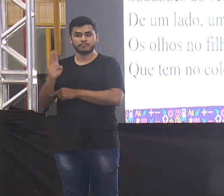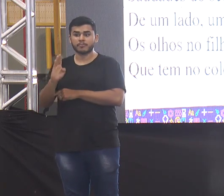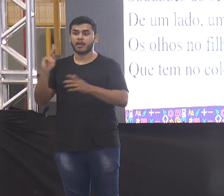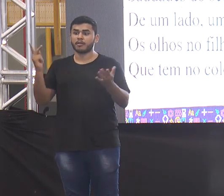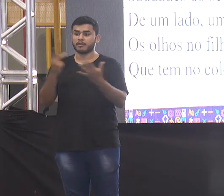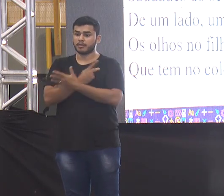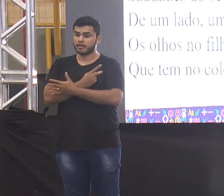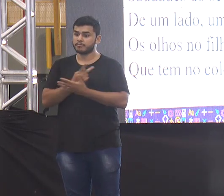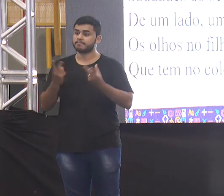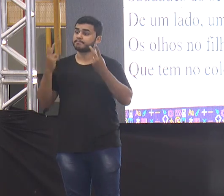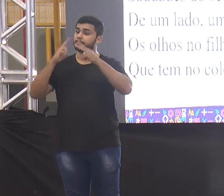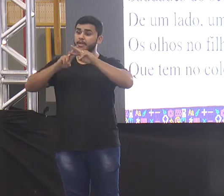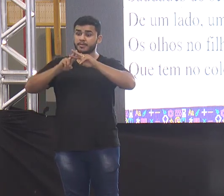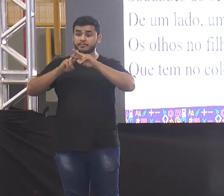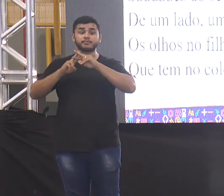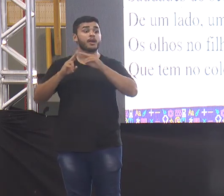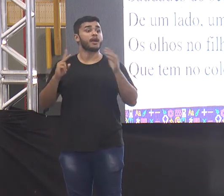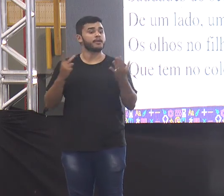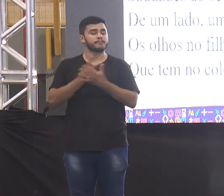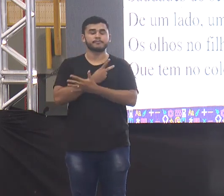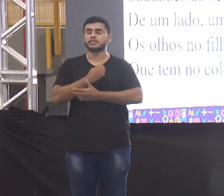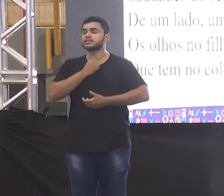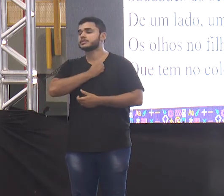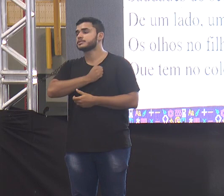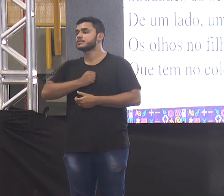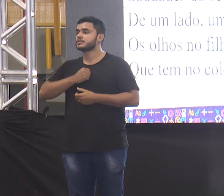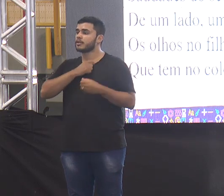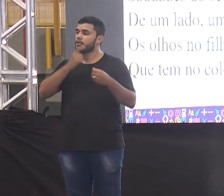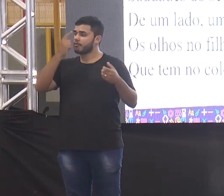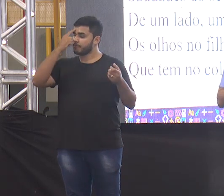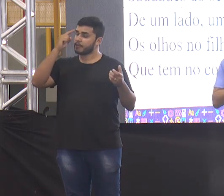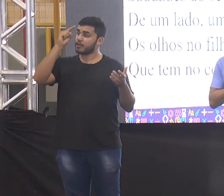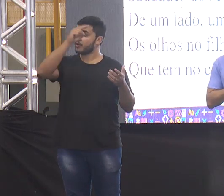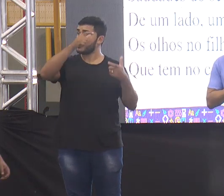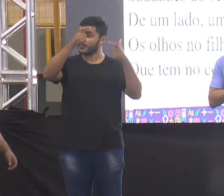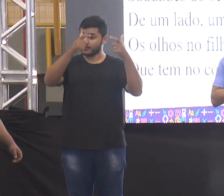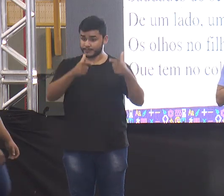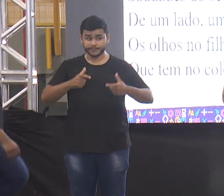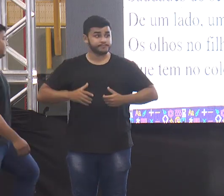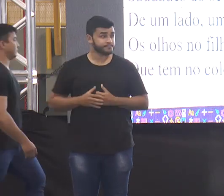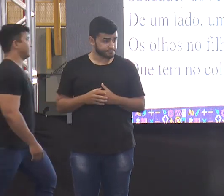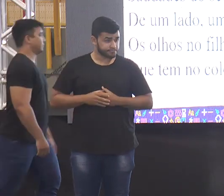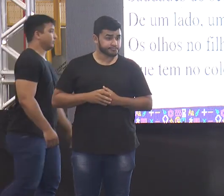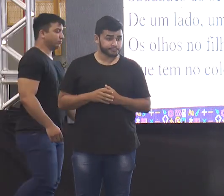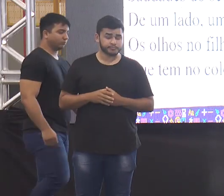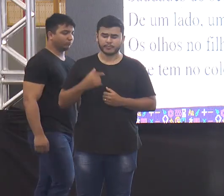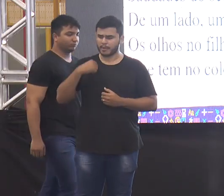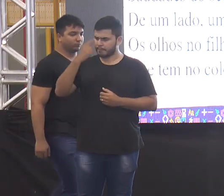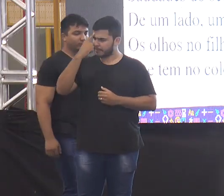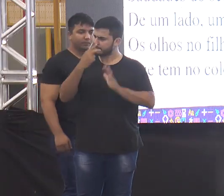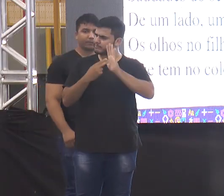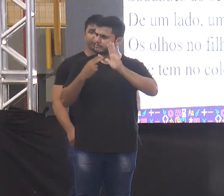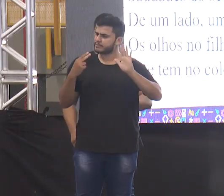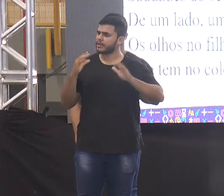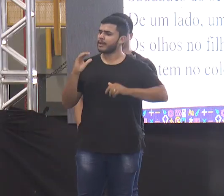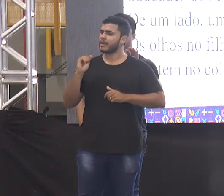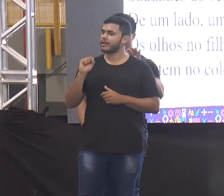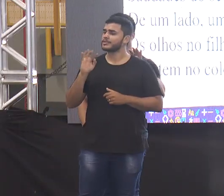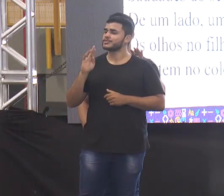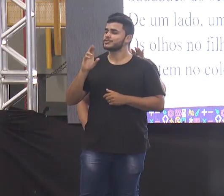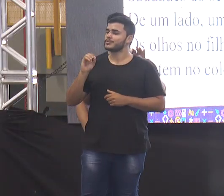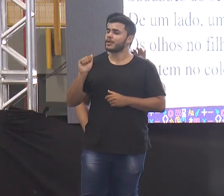escrava, cantando a saudade da sua terra. Aí o Castro Alves pensou, se